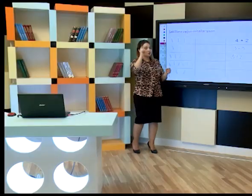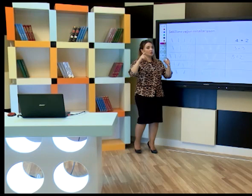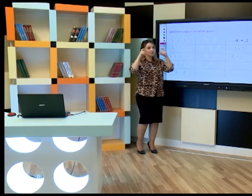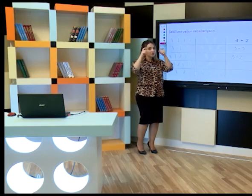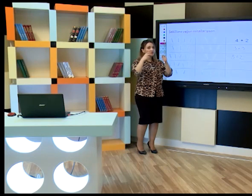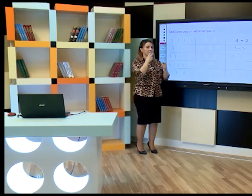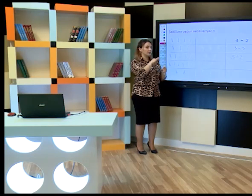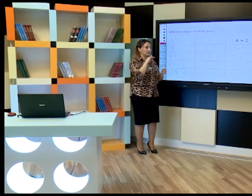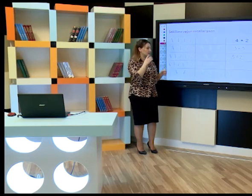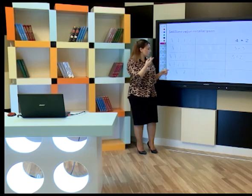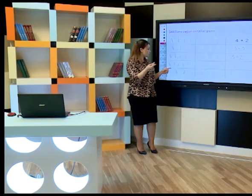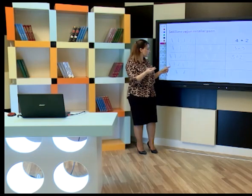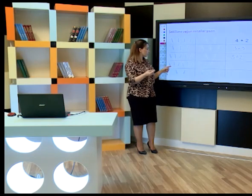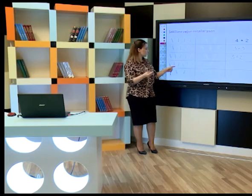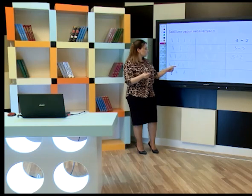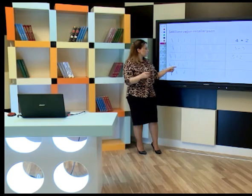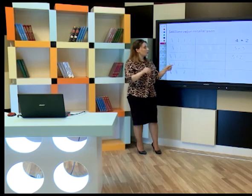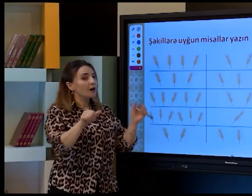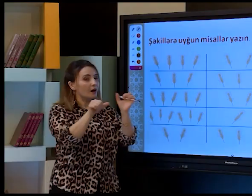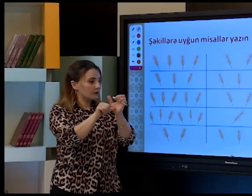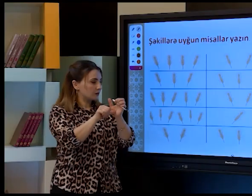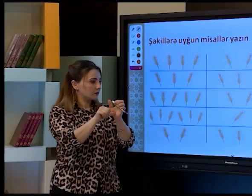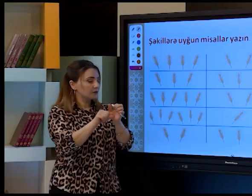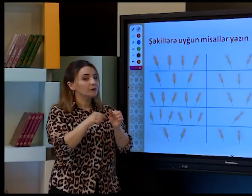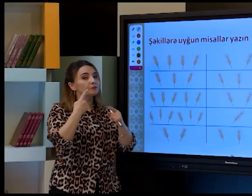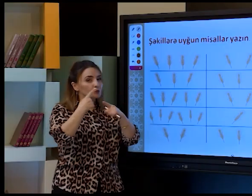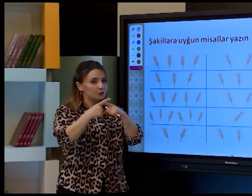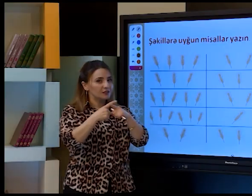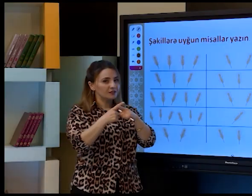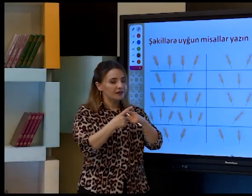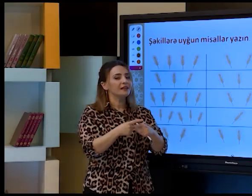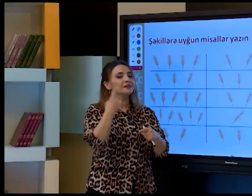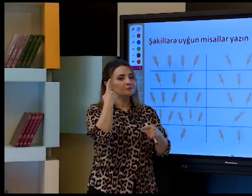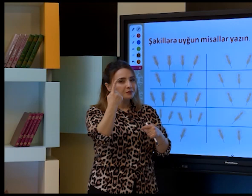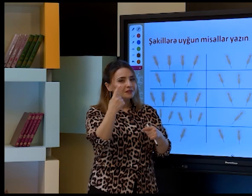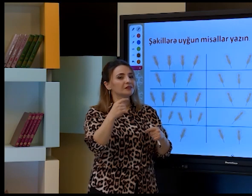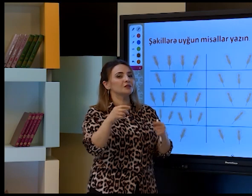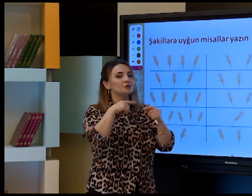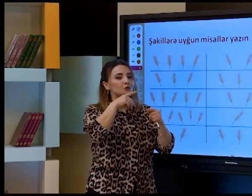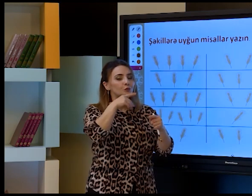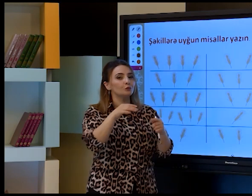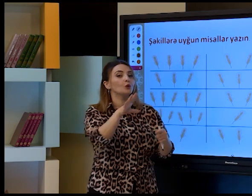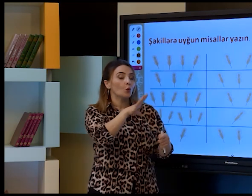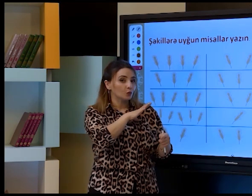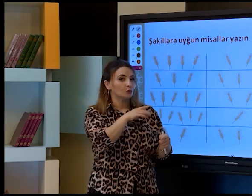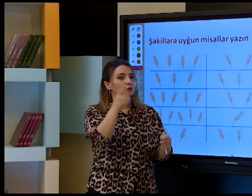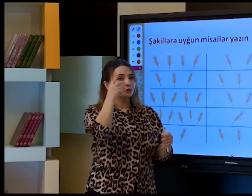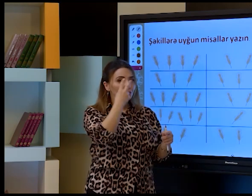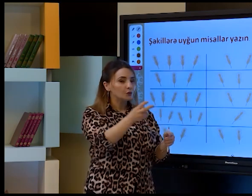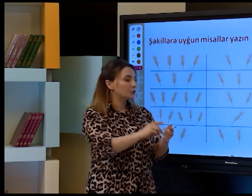Başqa bir şəkildə isə 6 üstəgəl 1 sümbül olduğunu